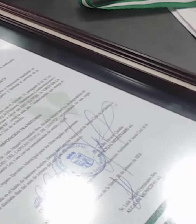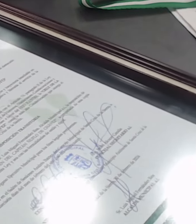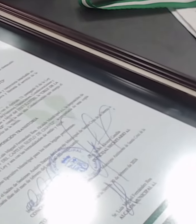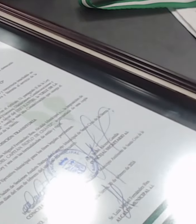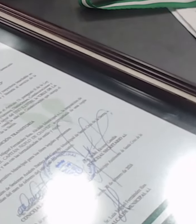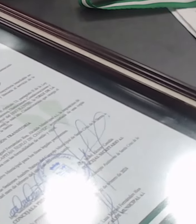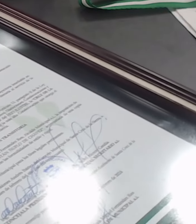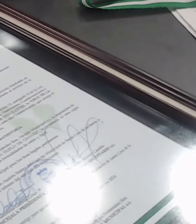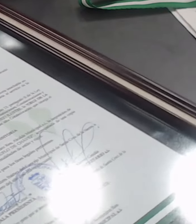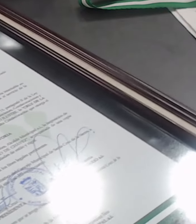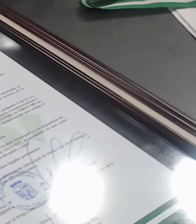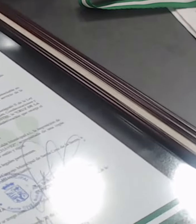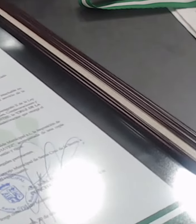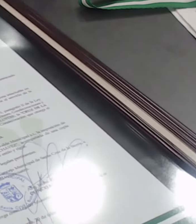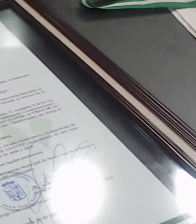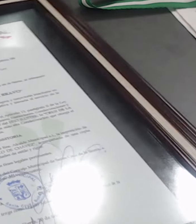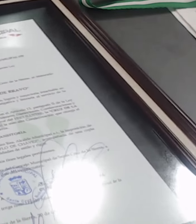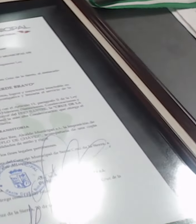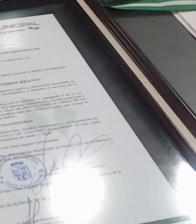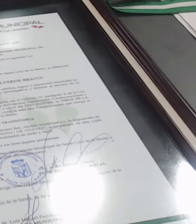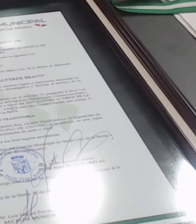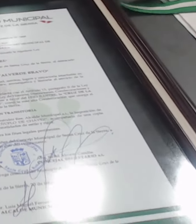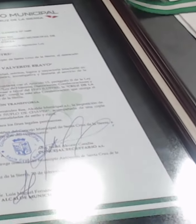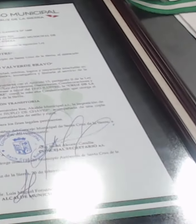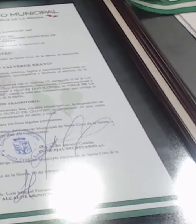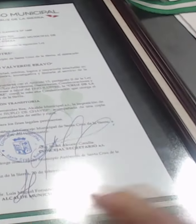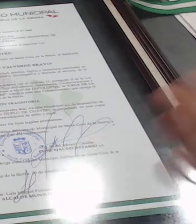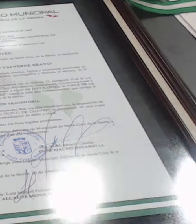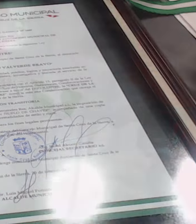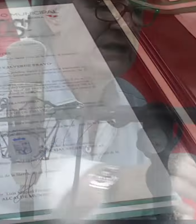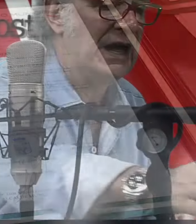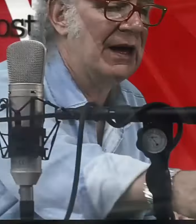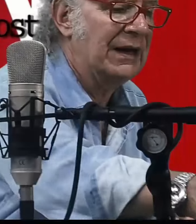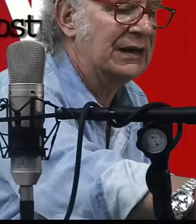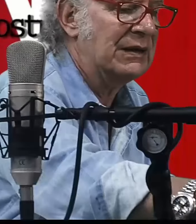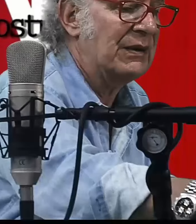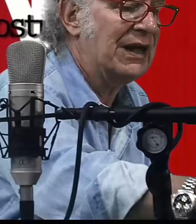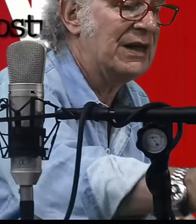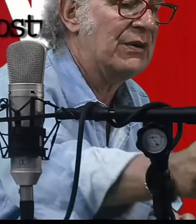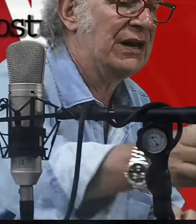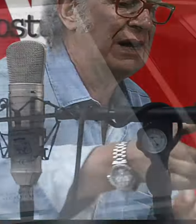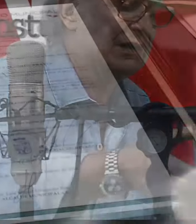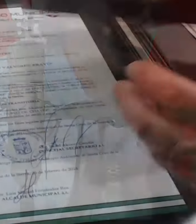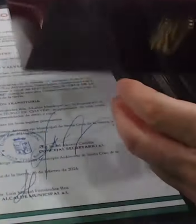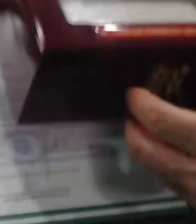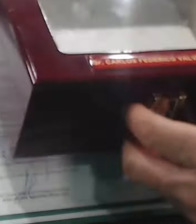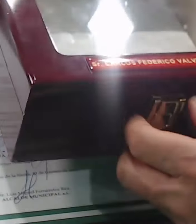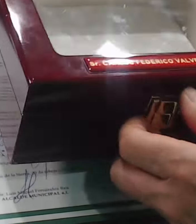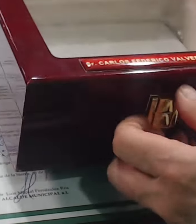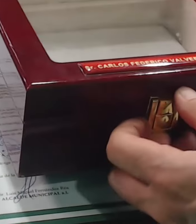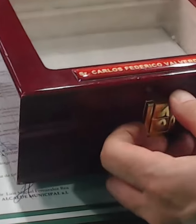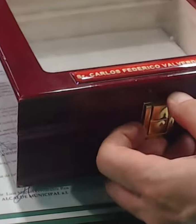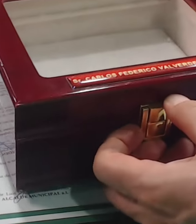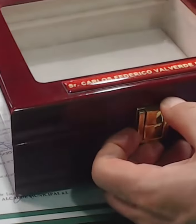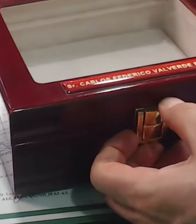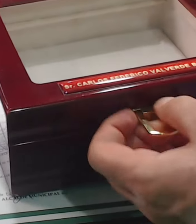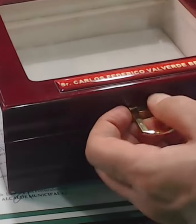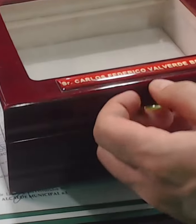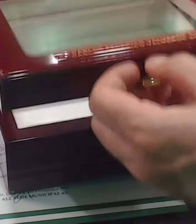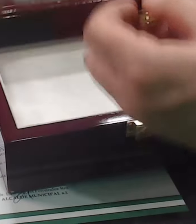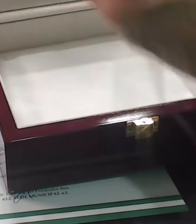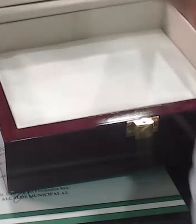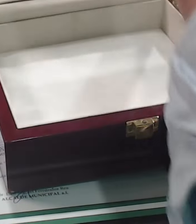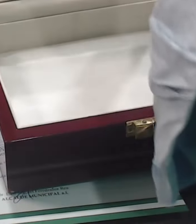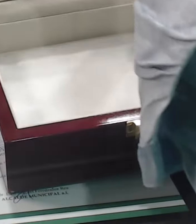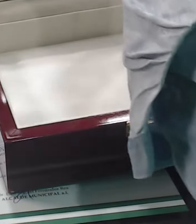Luis Miguel Fernández Rea, alcalde municipal ad interinum. Esta medalla viene en esta hermosa caja y